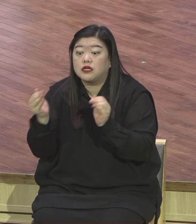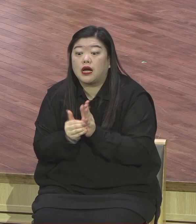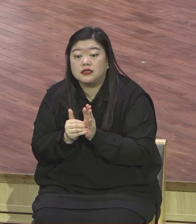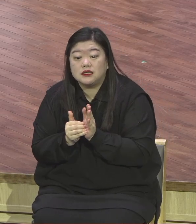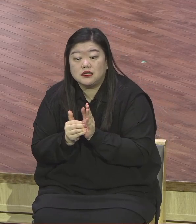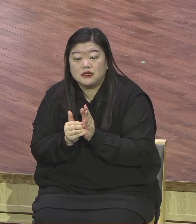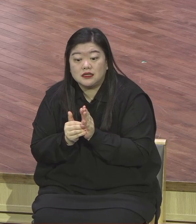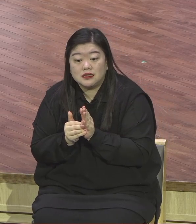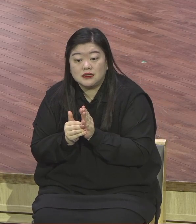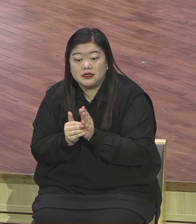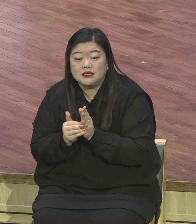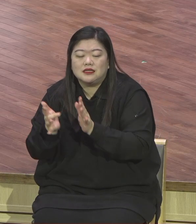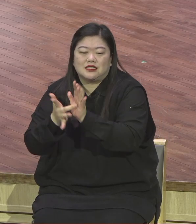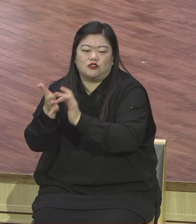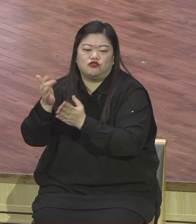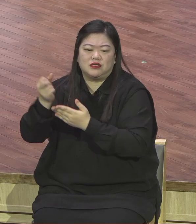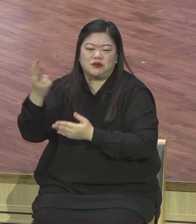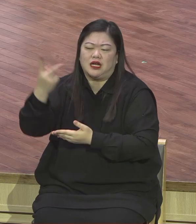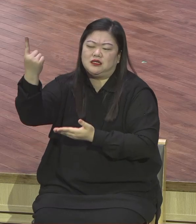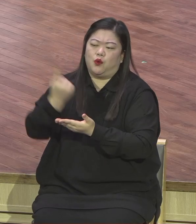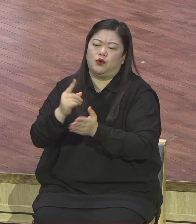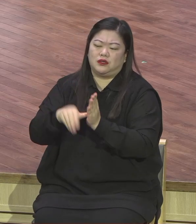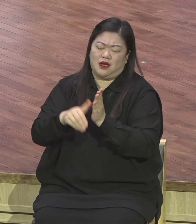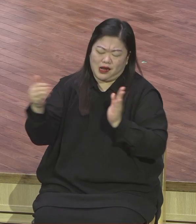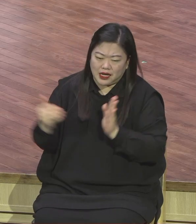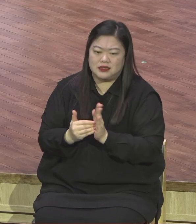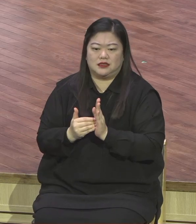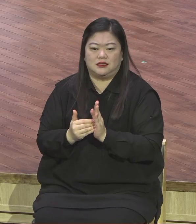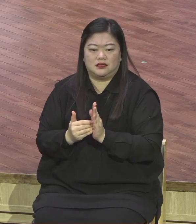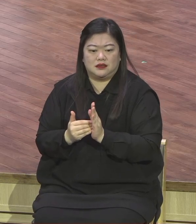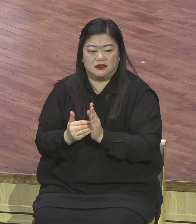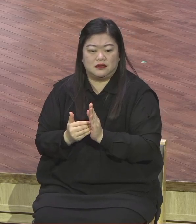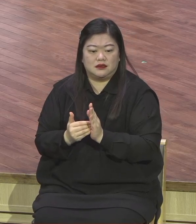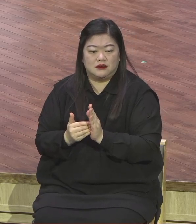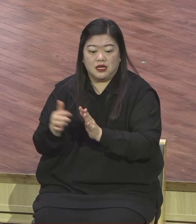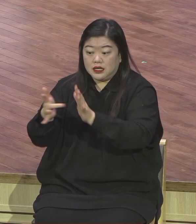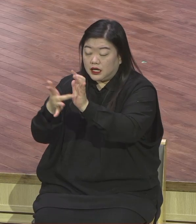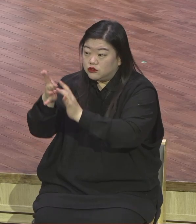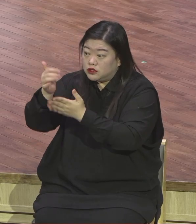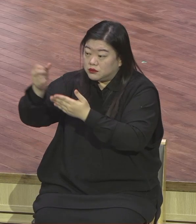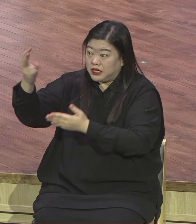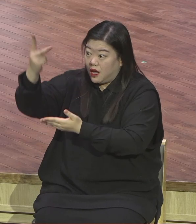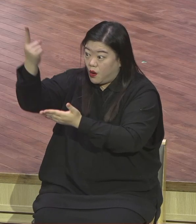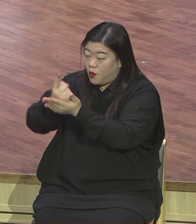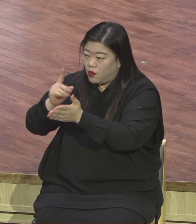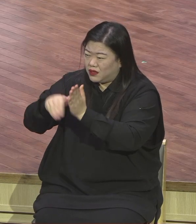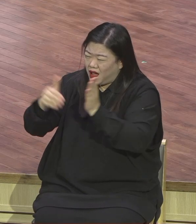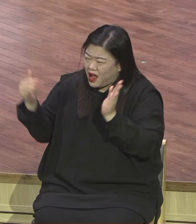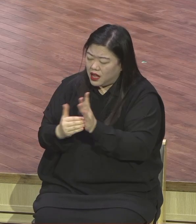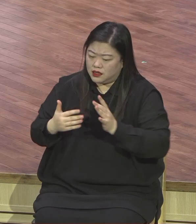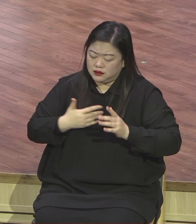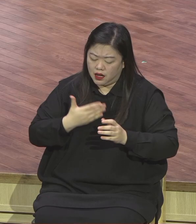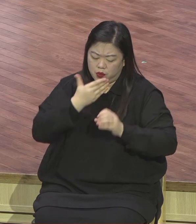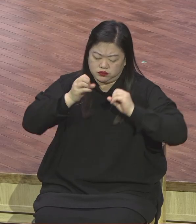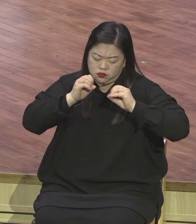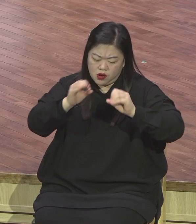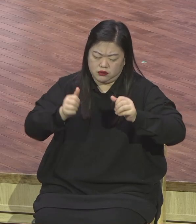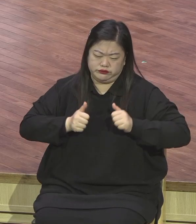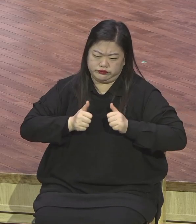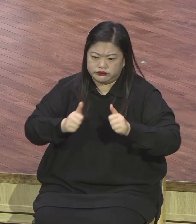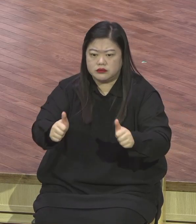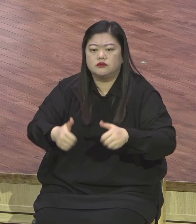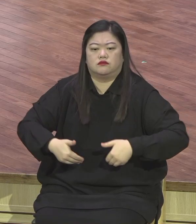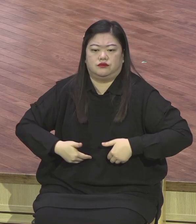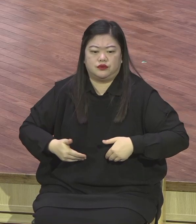모든 믿는 자의 모델로 영원히 기록되어 있지 않아요. 주님 오신 날까지입니다. 모든 믿는 자의